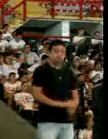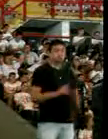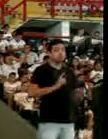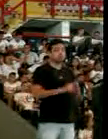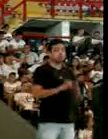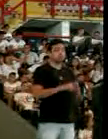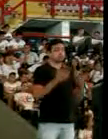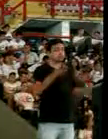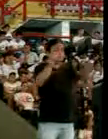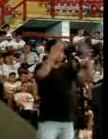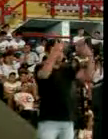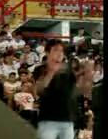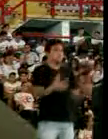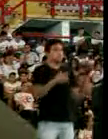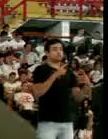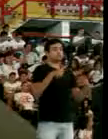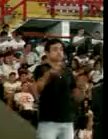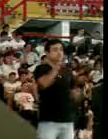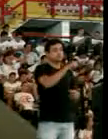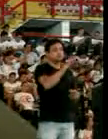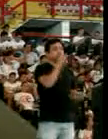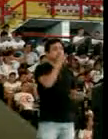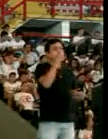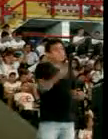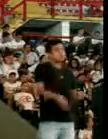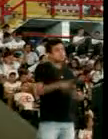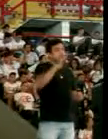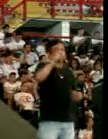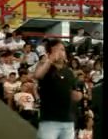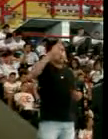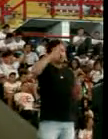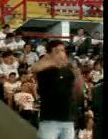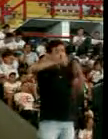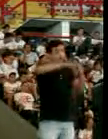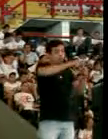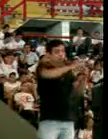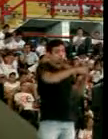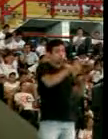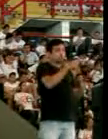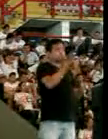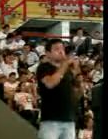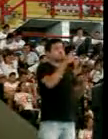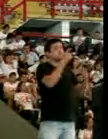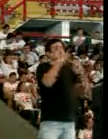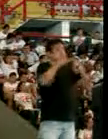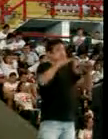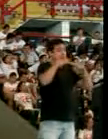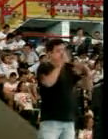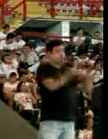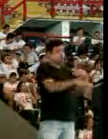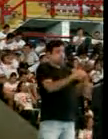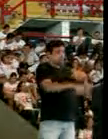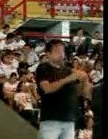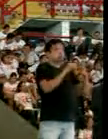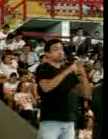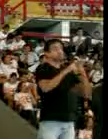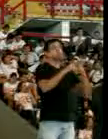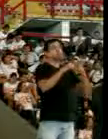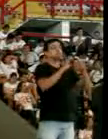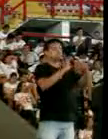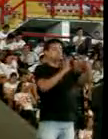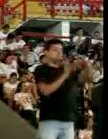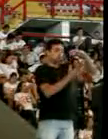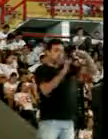com vocês quais são os principais problemas ecológicos,